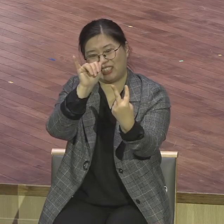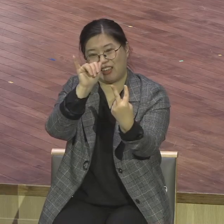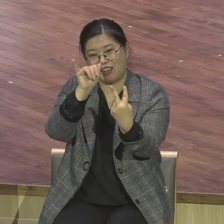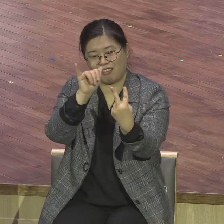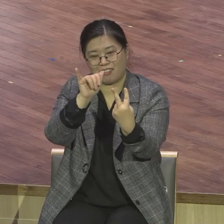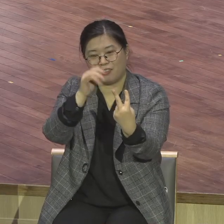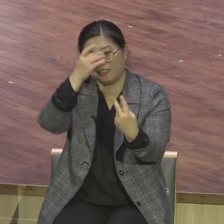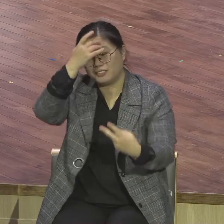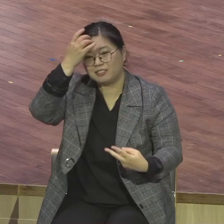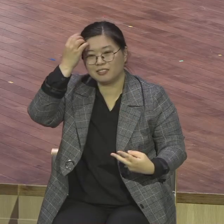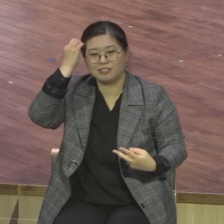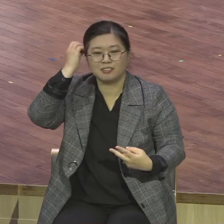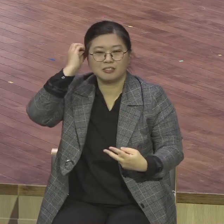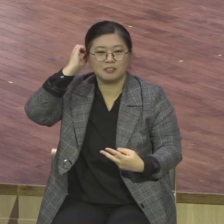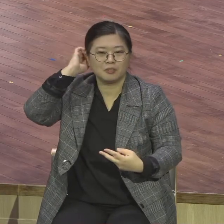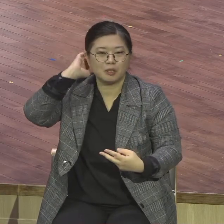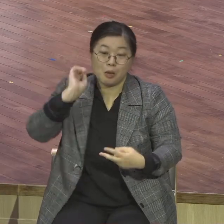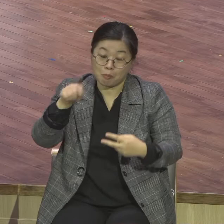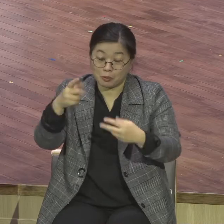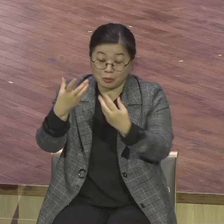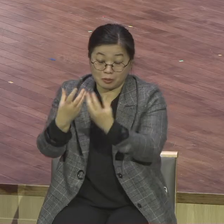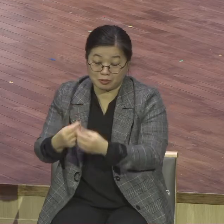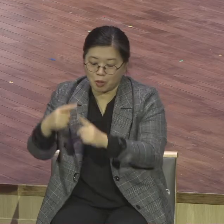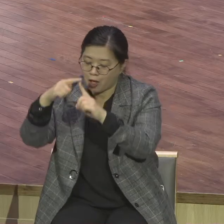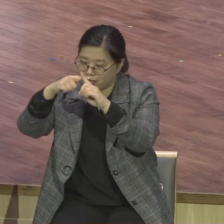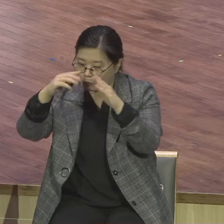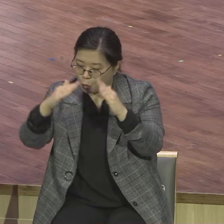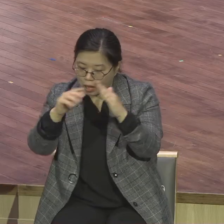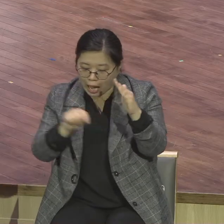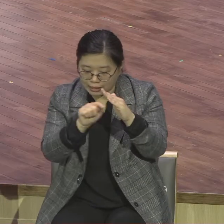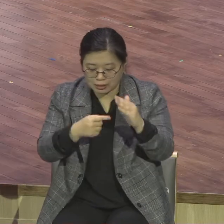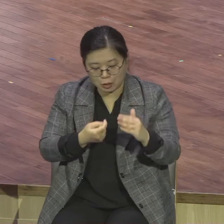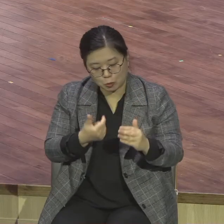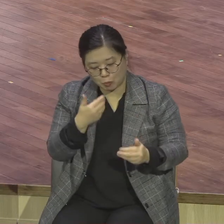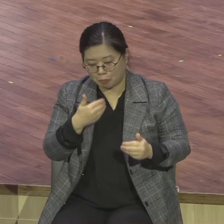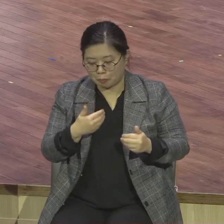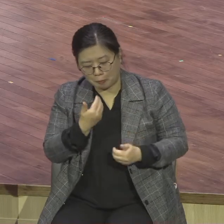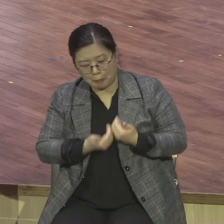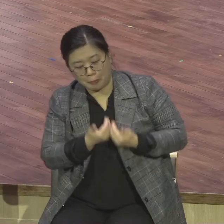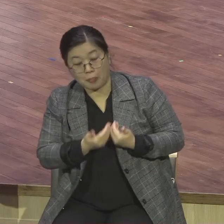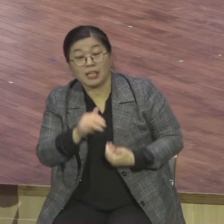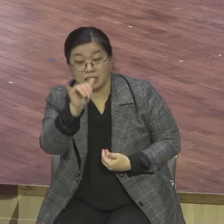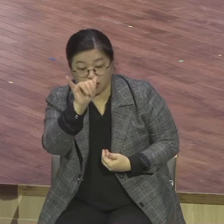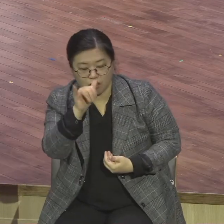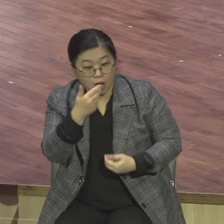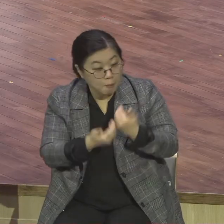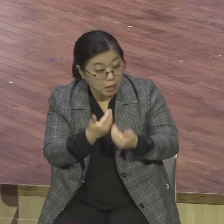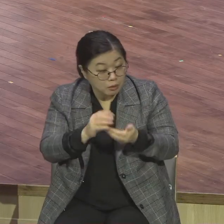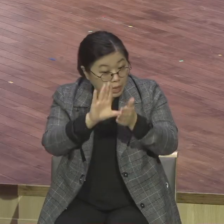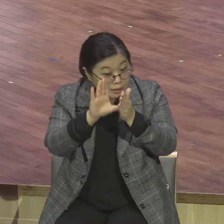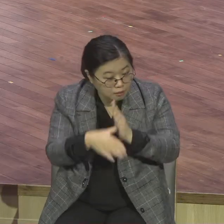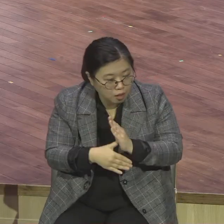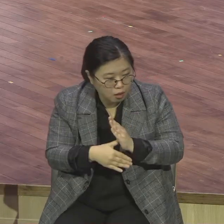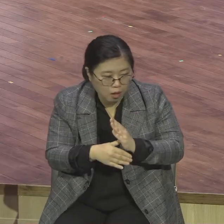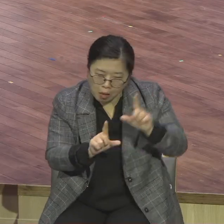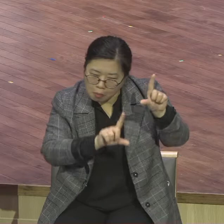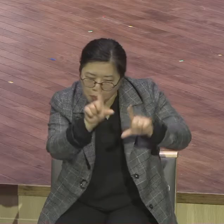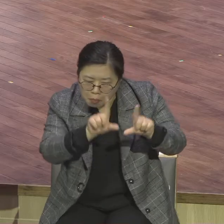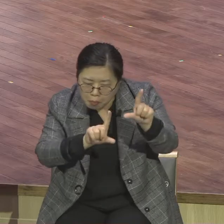교회적인 시험도 오고 개인적인 시험도 오고 환경적인 시험도 오지요. 우리가 명심해야 될 것이